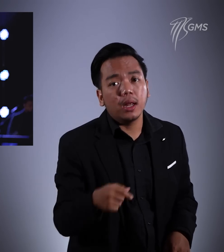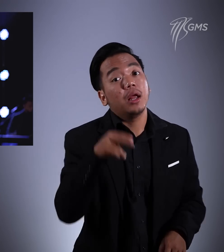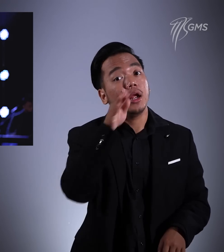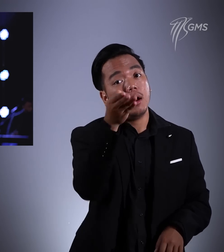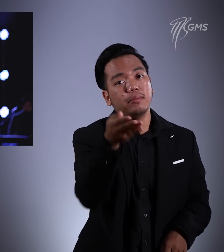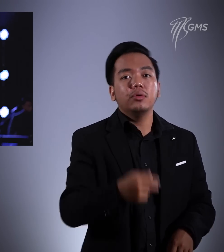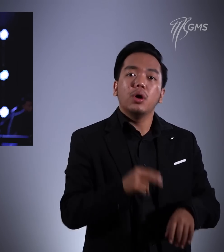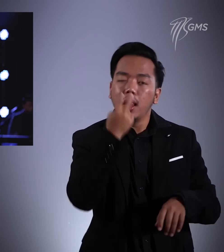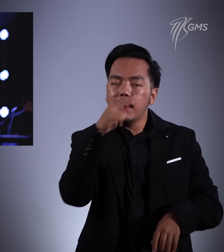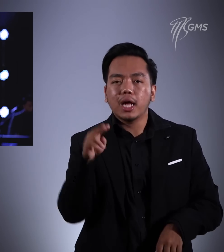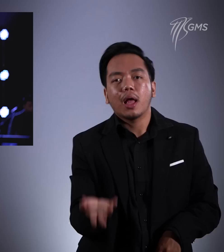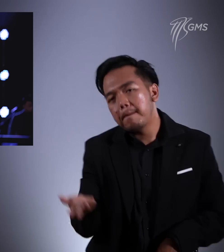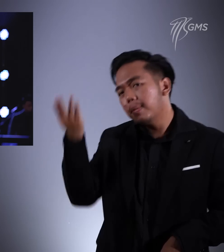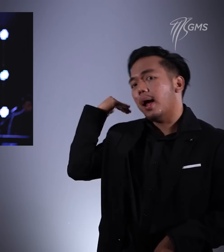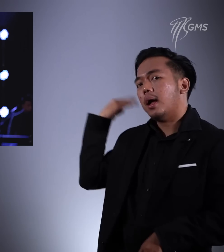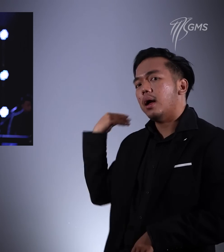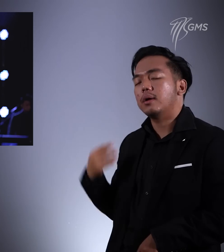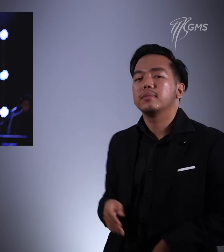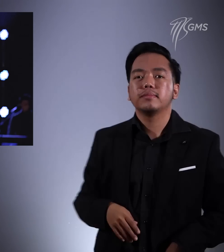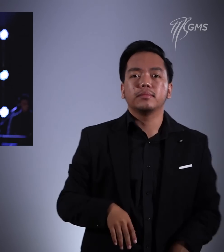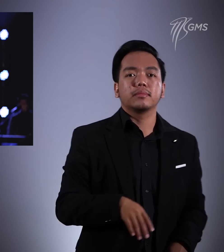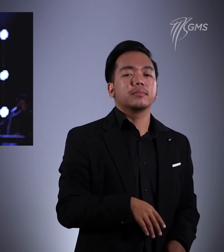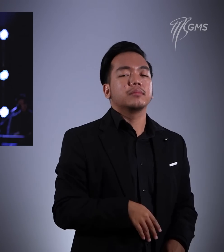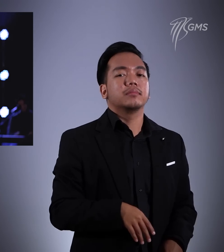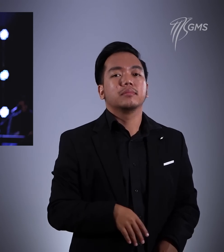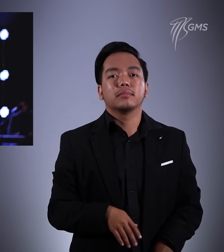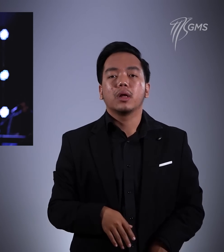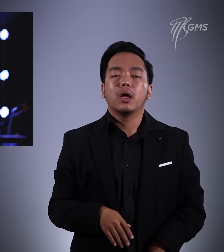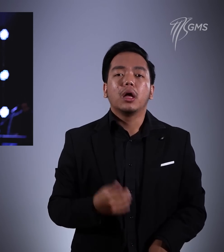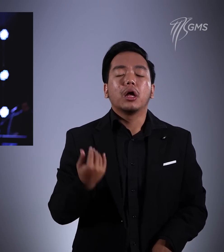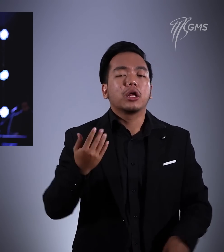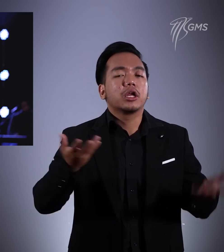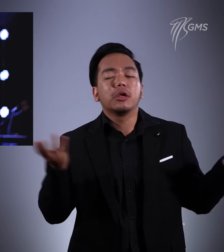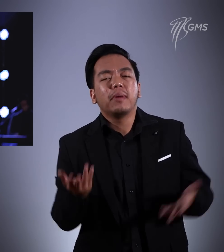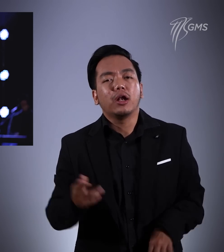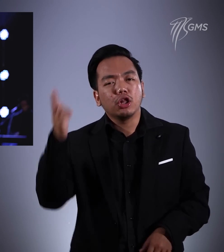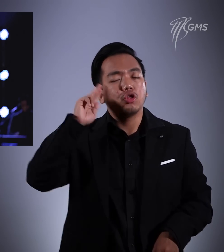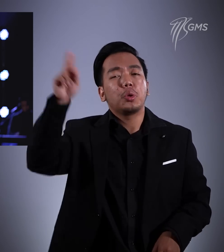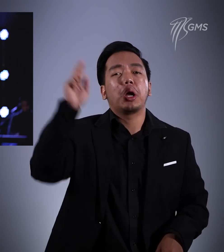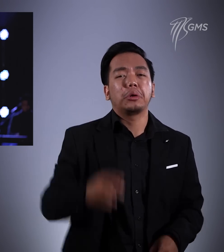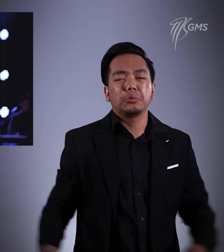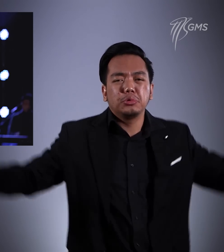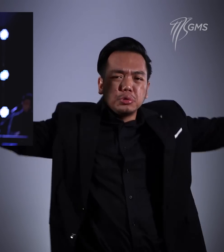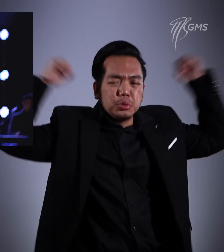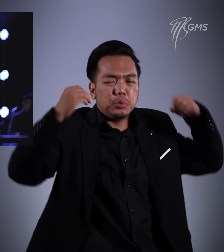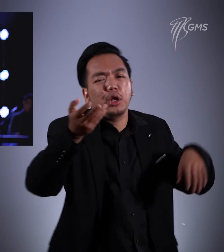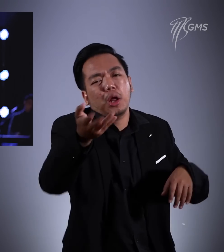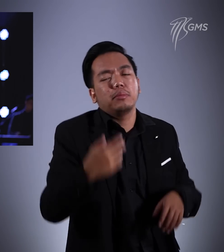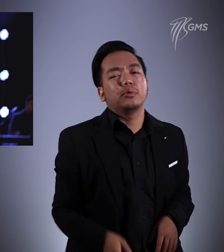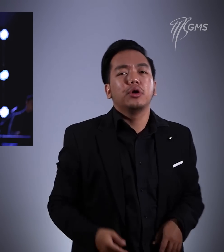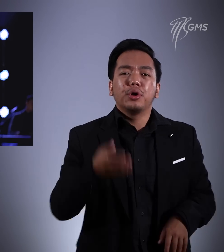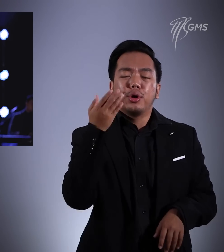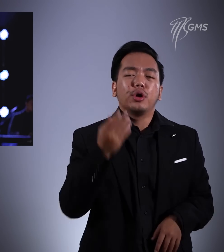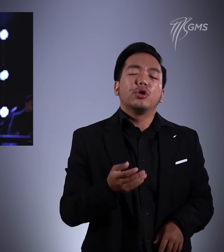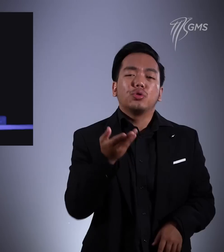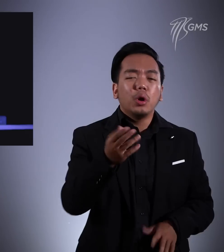Tuhan menolongmu, melepaskanmu dari musuh, membebaskanmu dari hutang, menyembuhkan tetanggamu, memakaimu untuk menyelamatkan seseorang, untuk